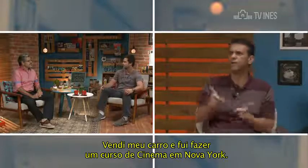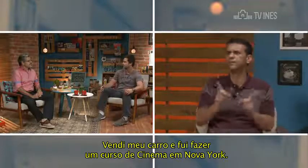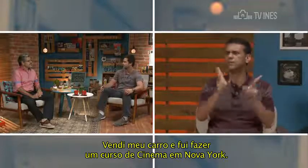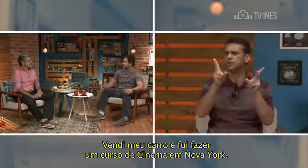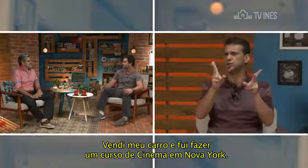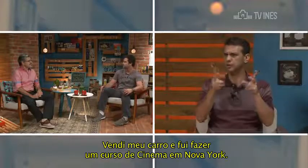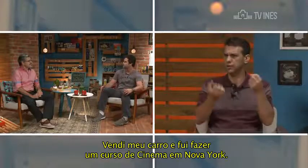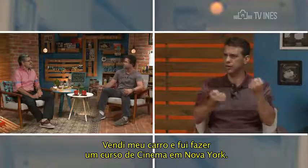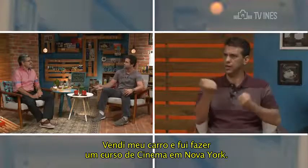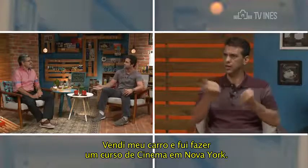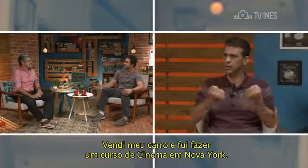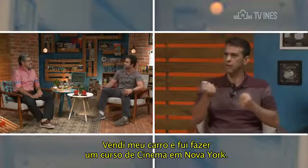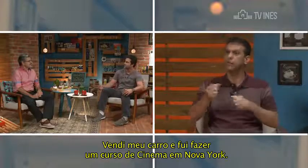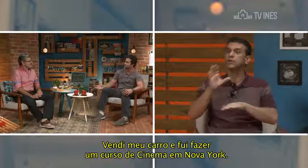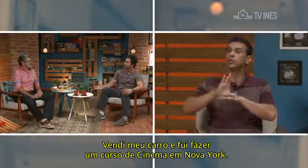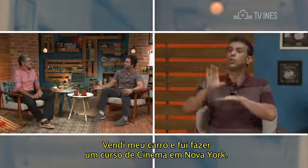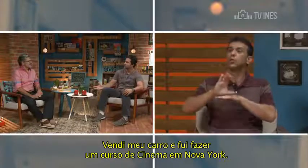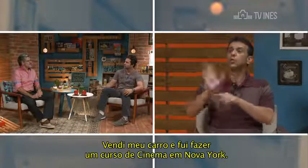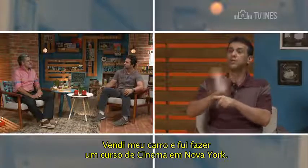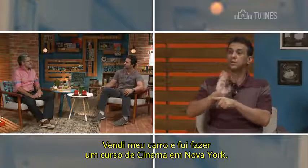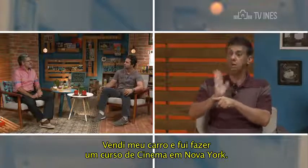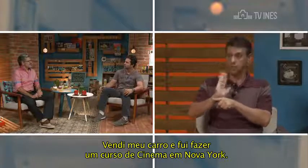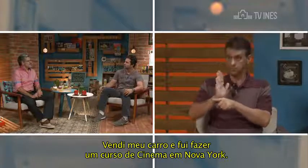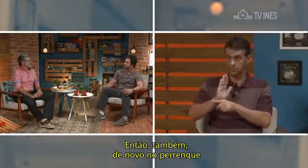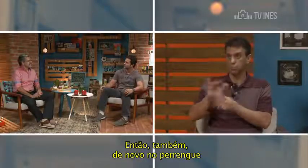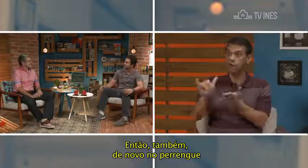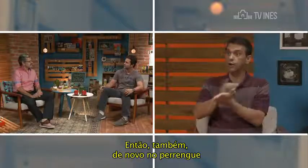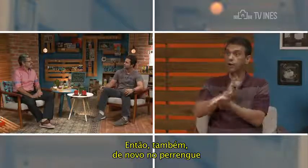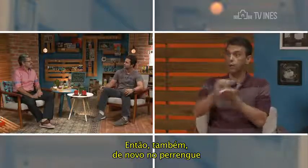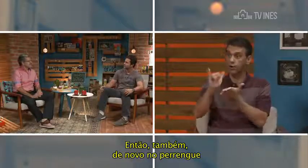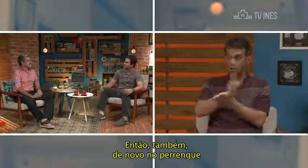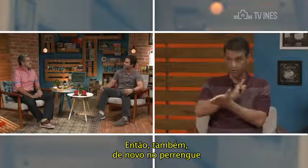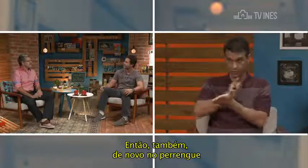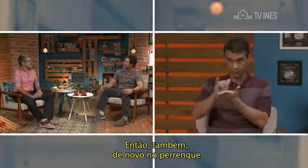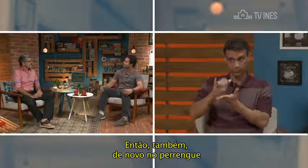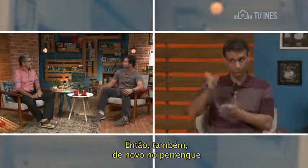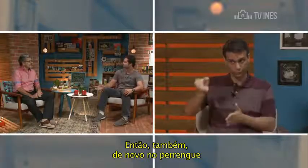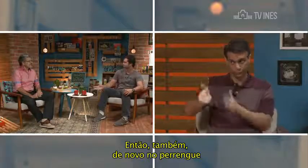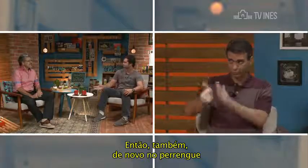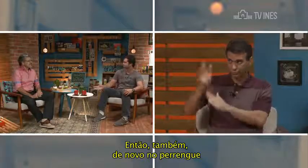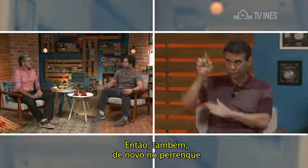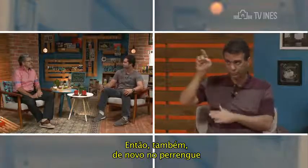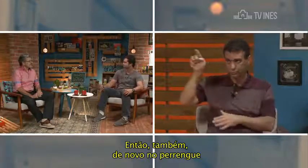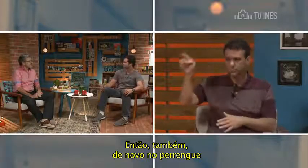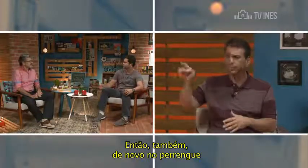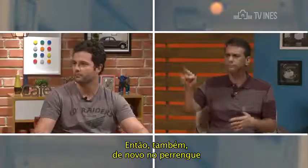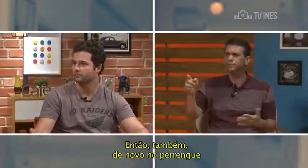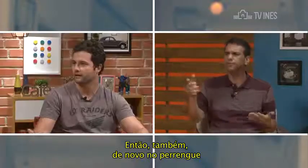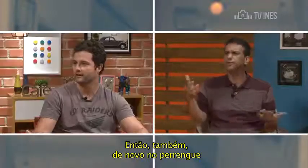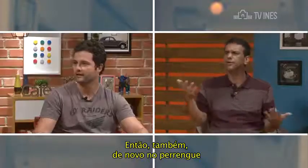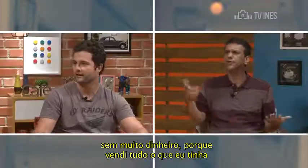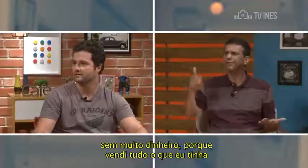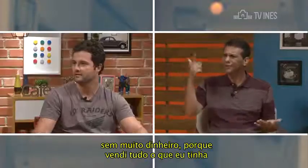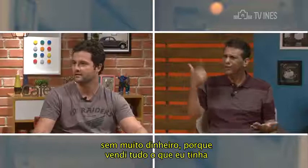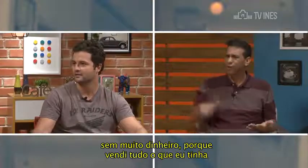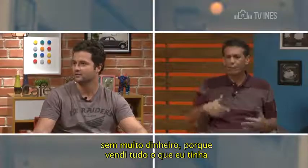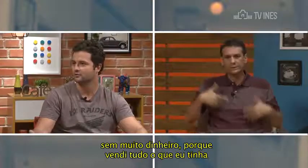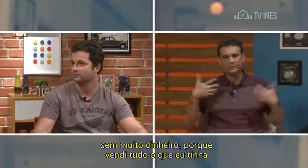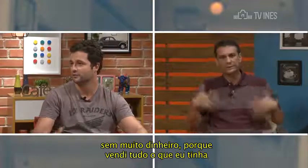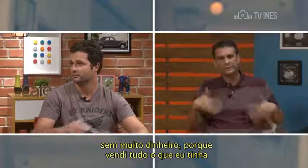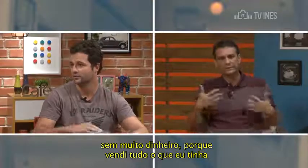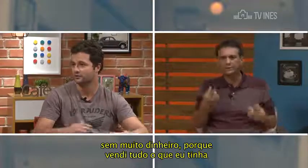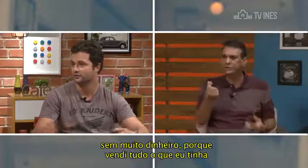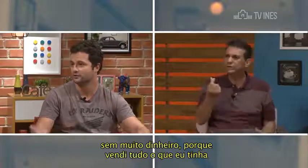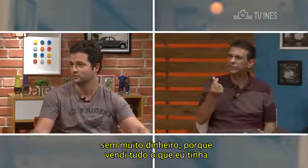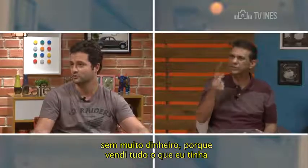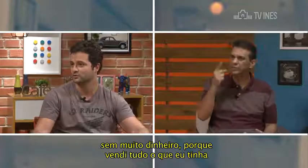carro e fui fazer um curso de cinema em Nova York. E, então, também de novo no perrengue, né, sem